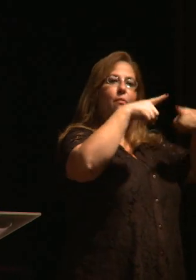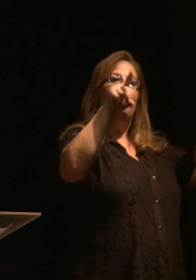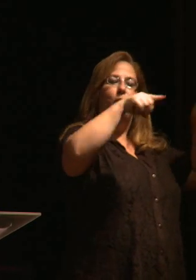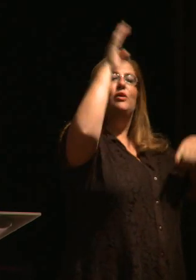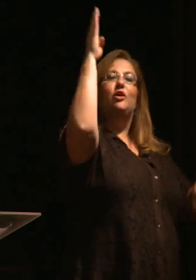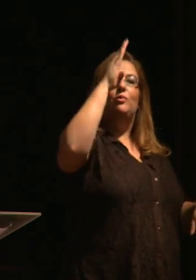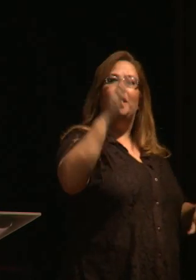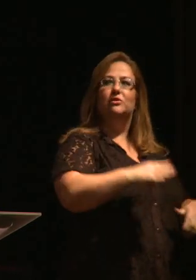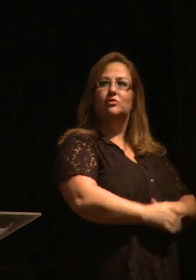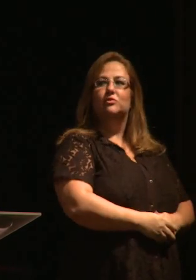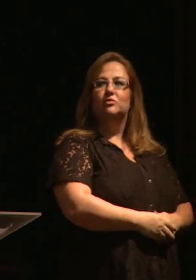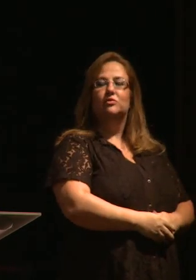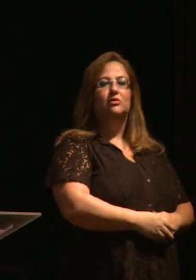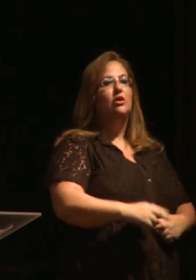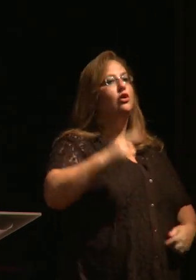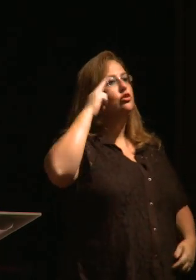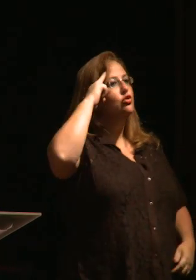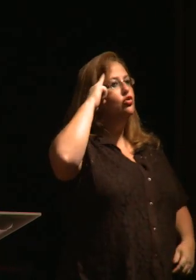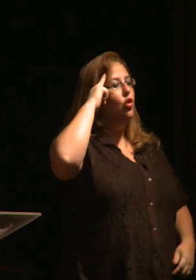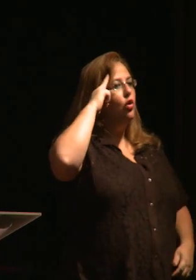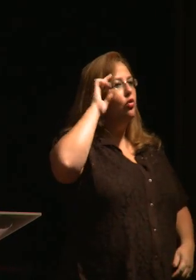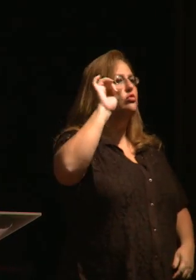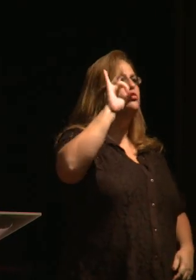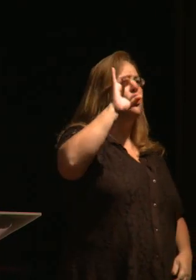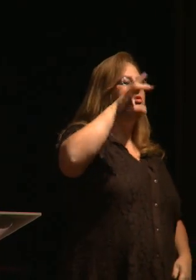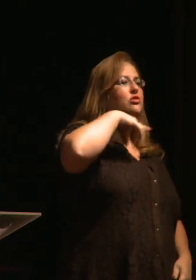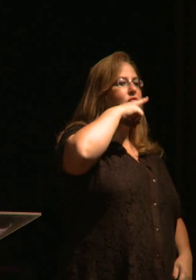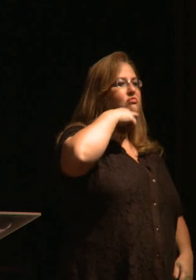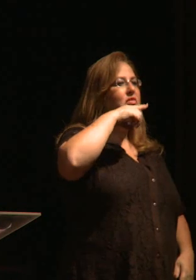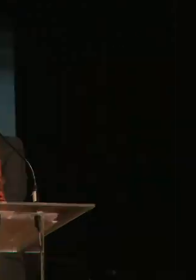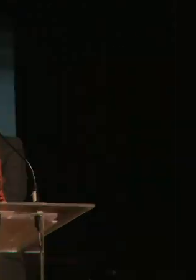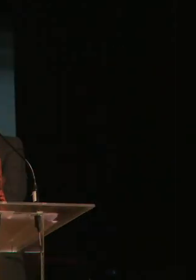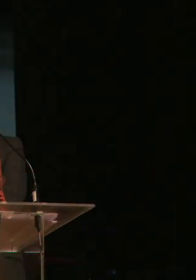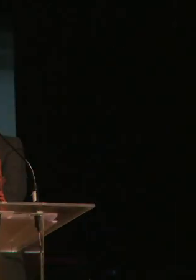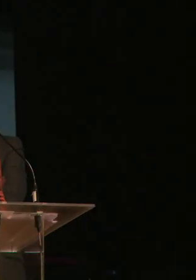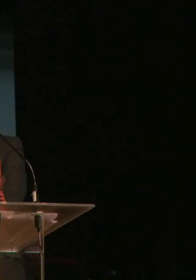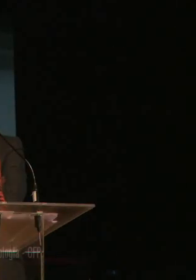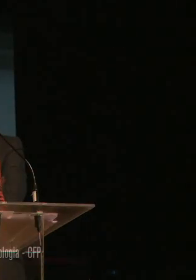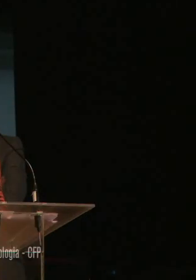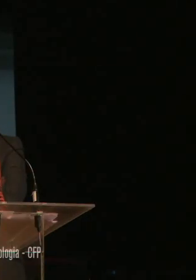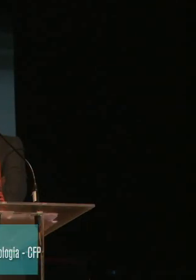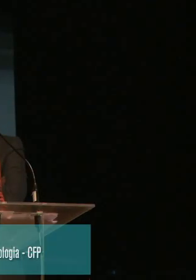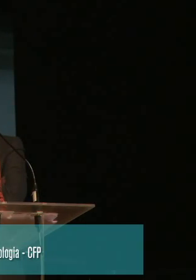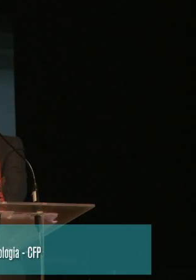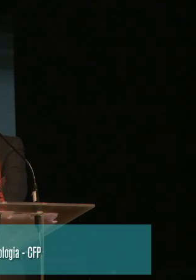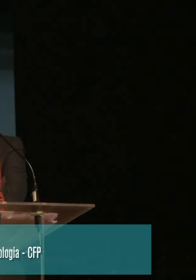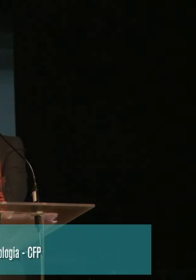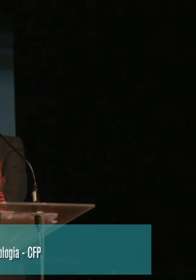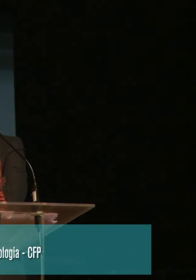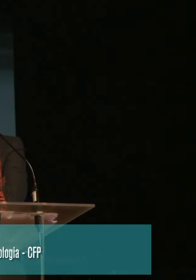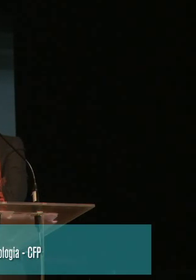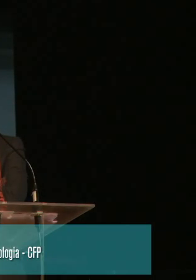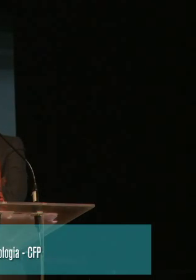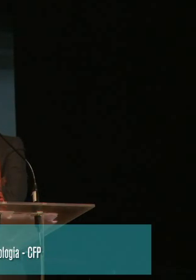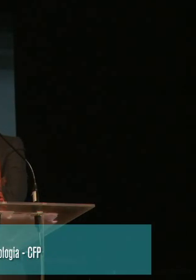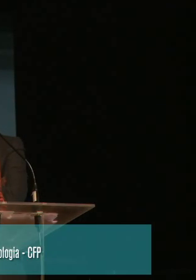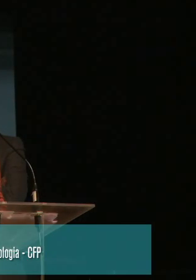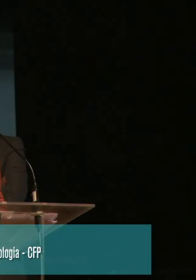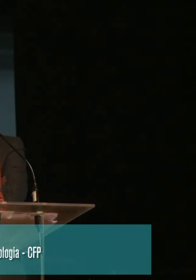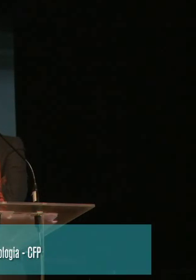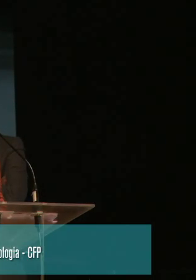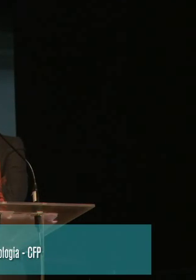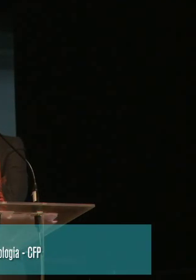brasileña, sonho que se sonha junto é realidade. que pelo entusiasmo que nos moveu, pelo